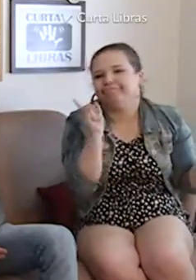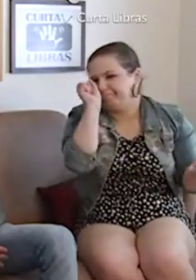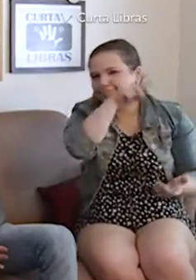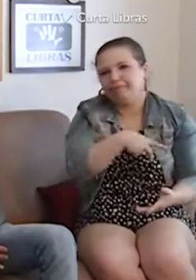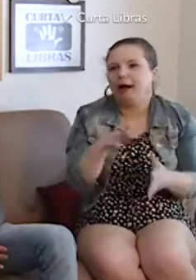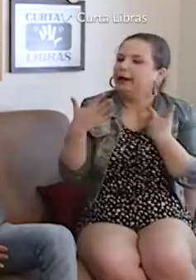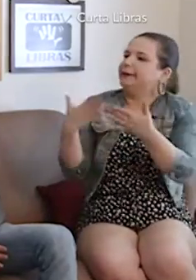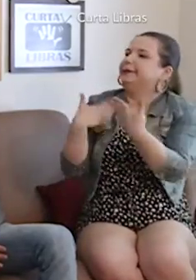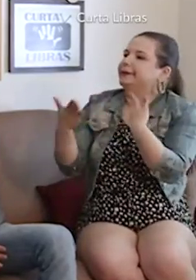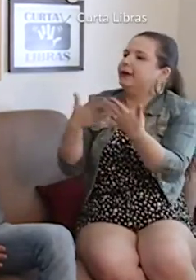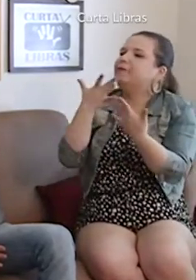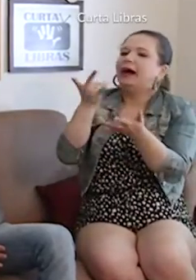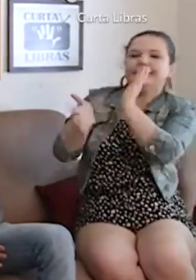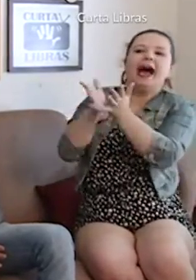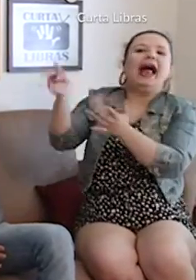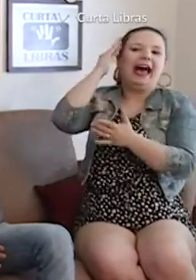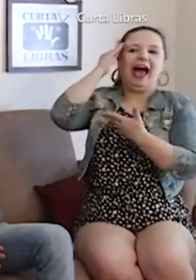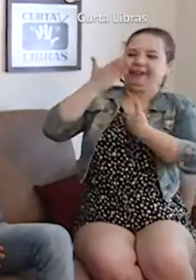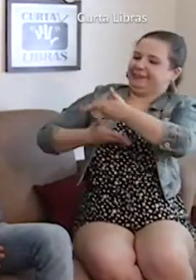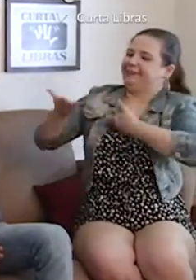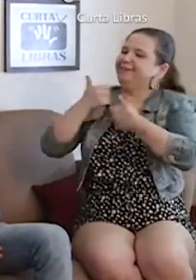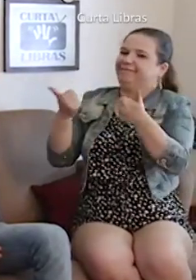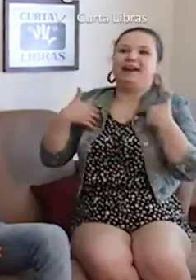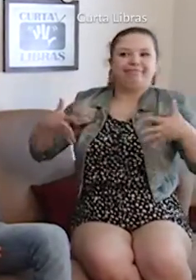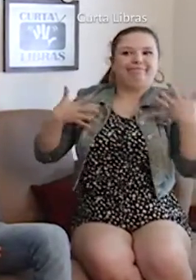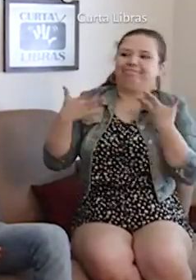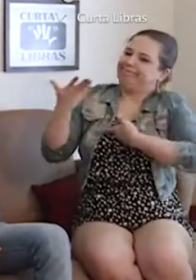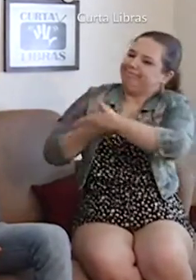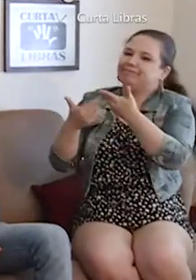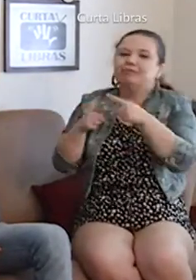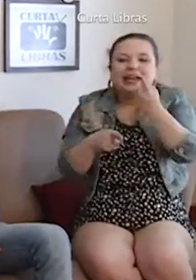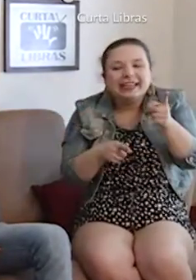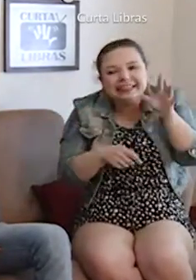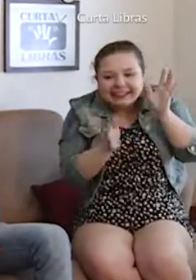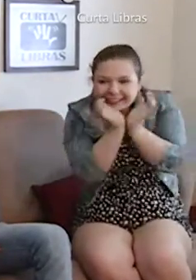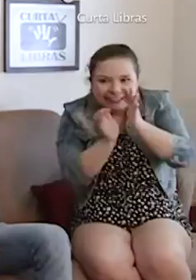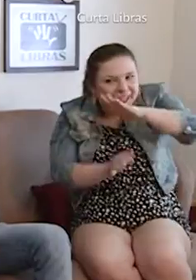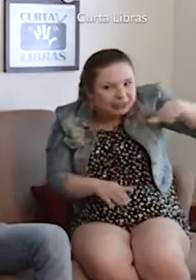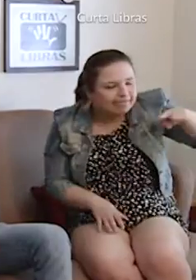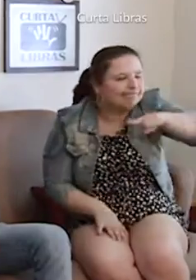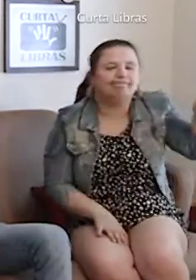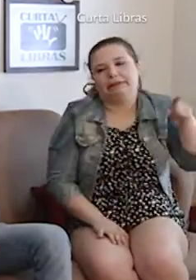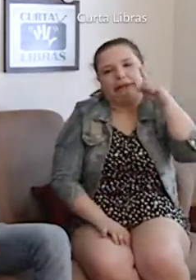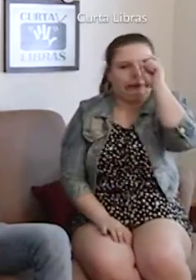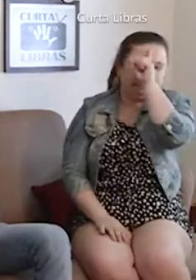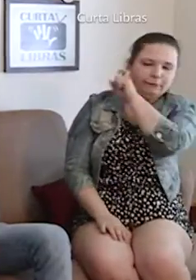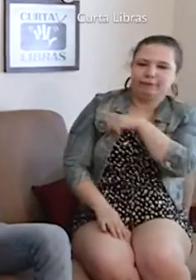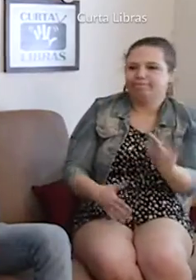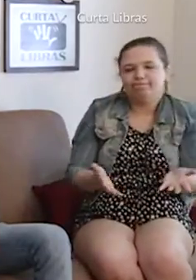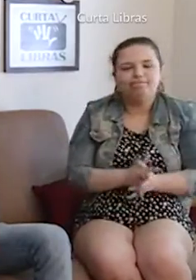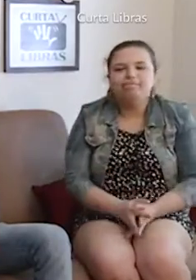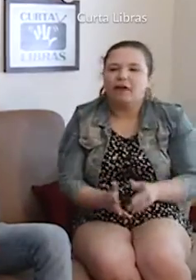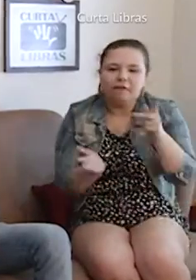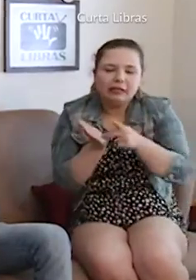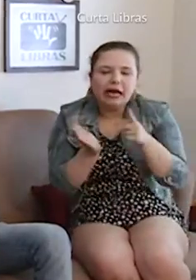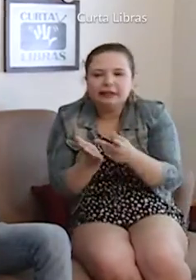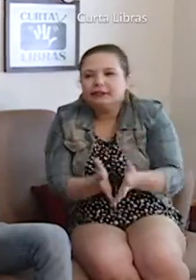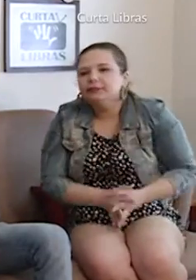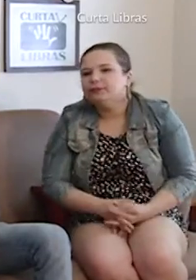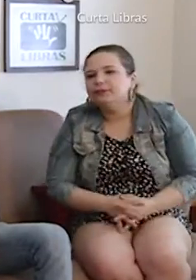colegas ouvintes. Eu converso muito mais com o intérprete, porque o intérprete está entendendo o que eu estou falando. Já os colegas têm bastante dificuldade.